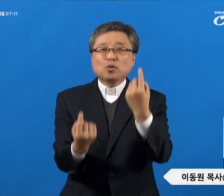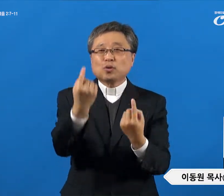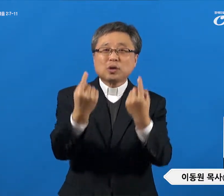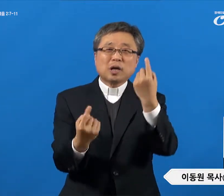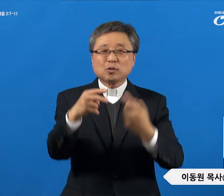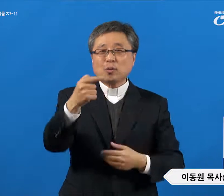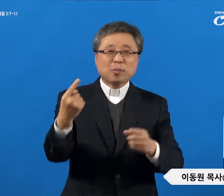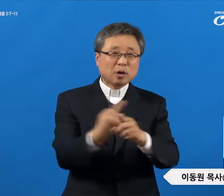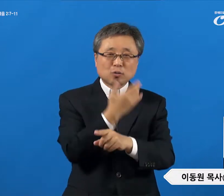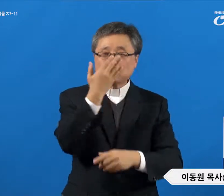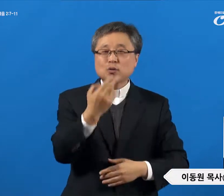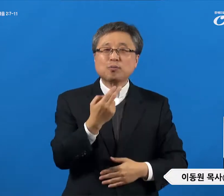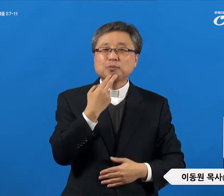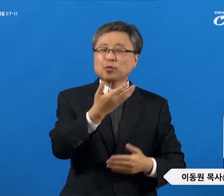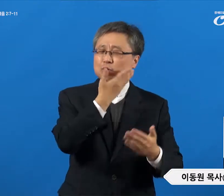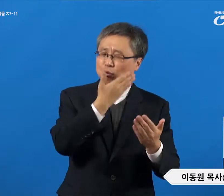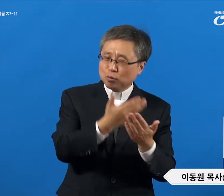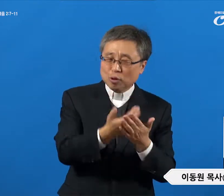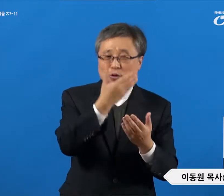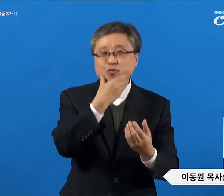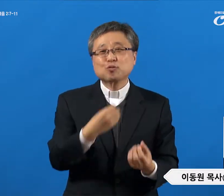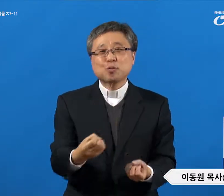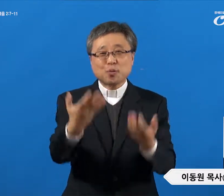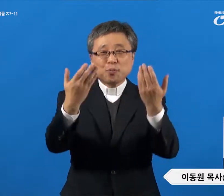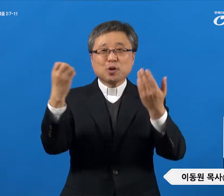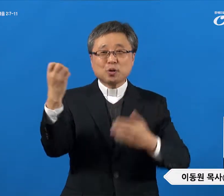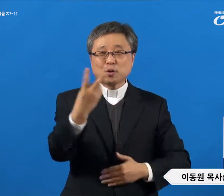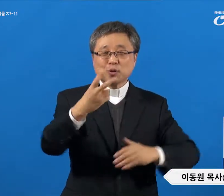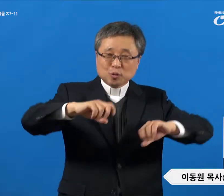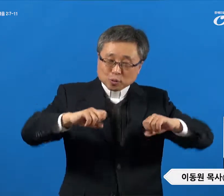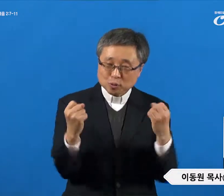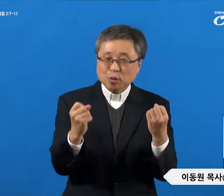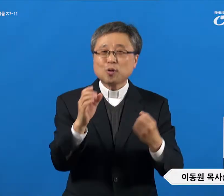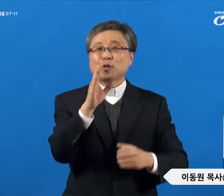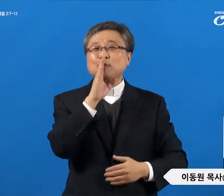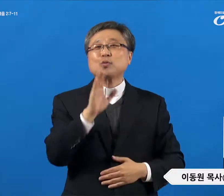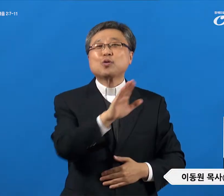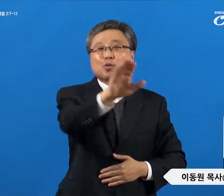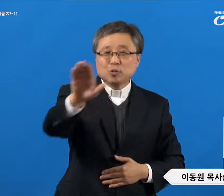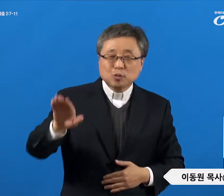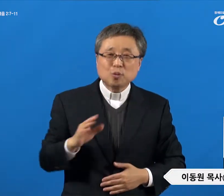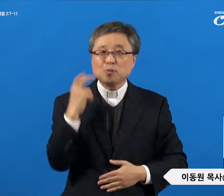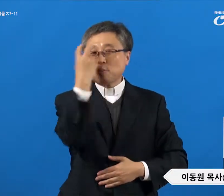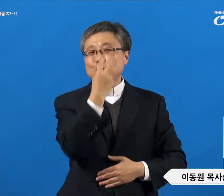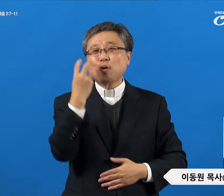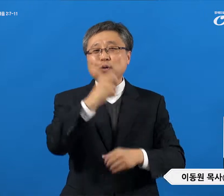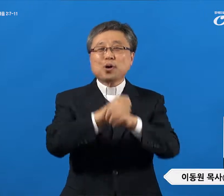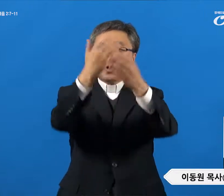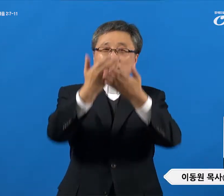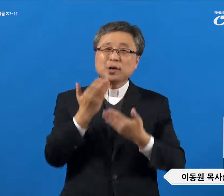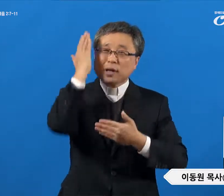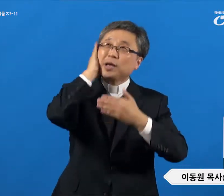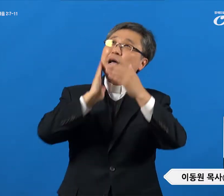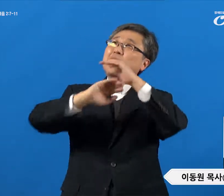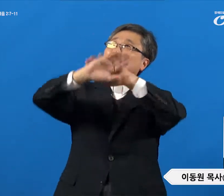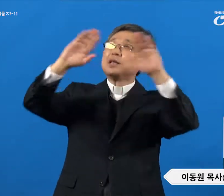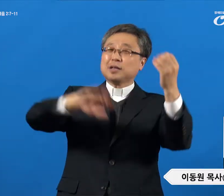없는 귀한 축복이며, 그리고 순종이 바로 우리를 보호하시는 하늘의 능력임을 배우게